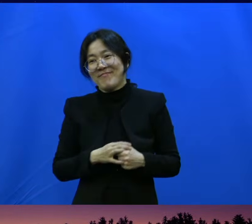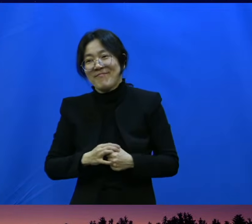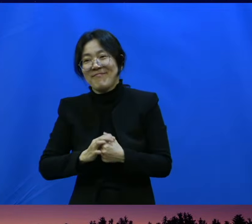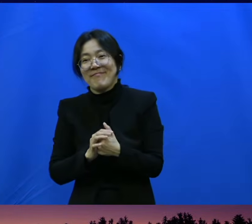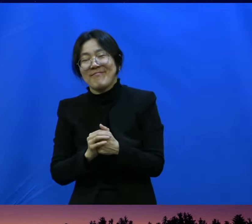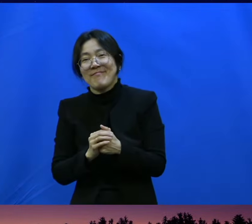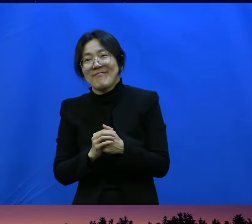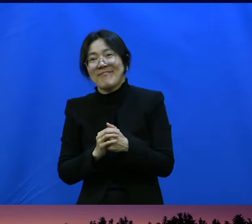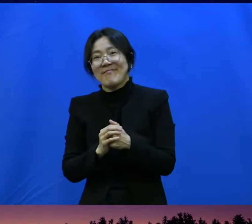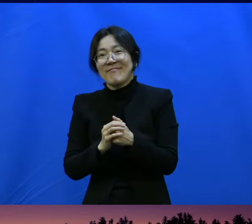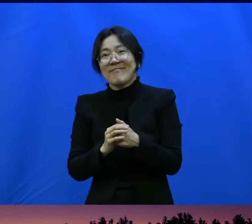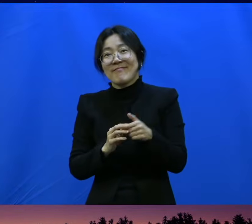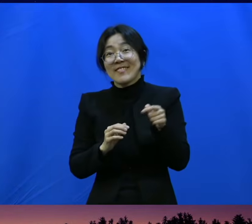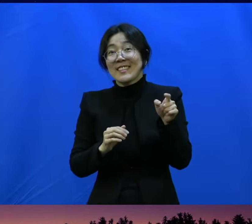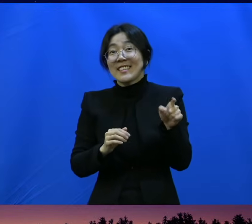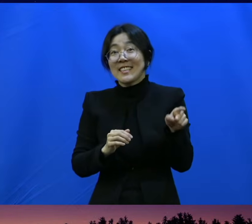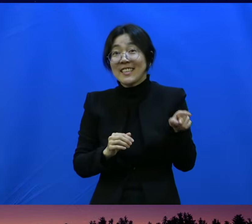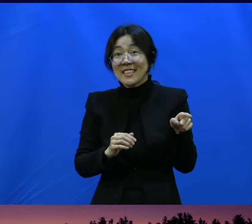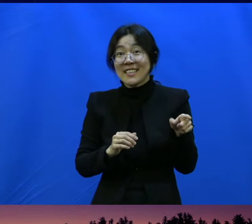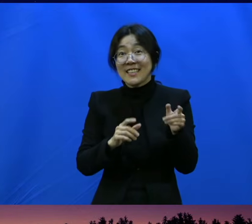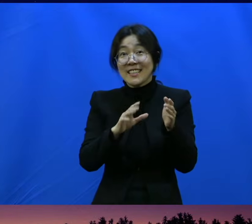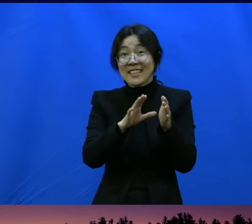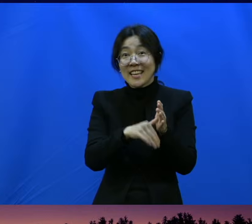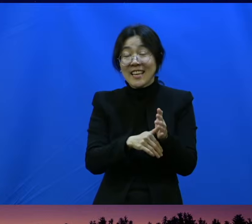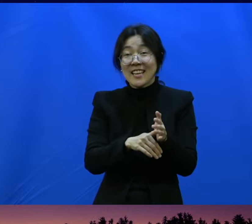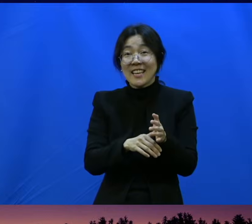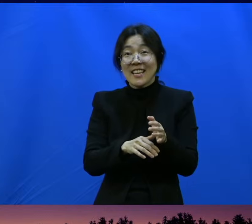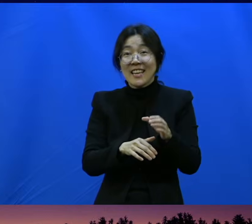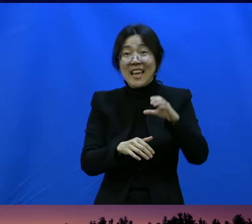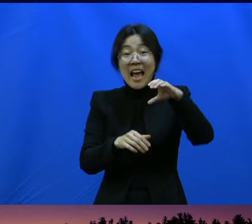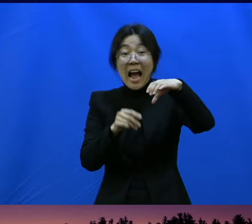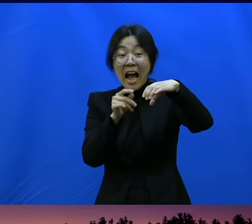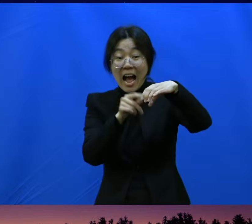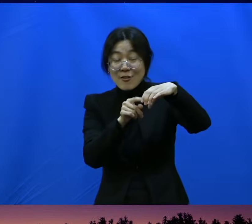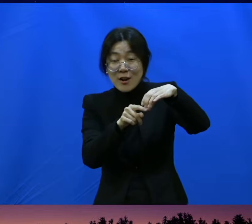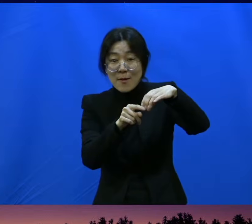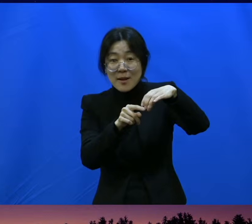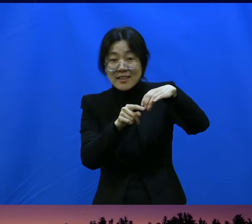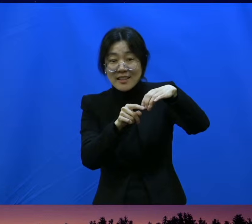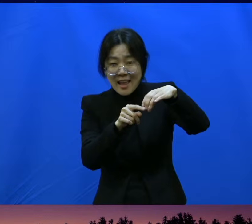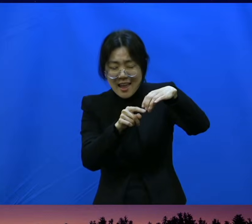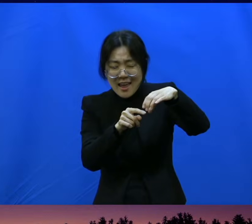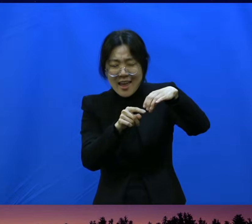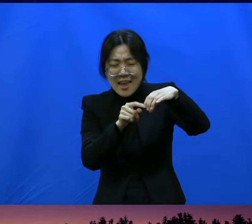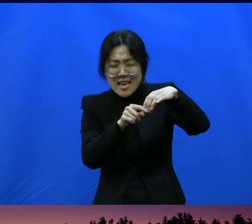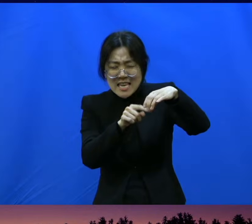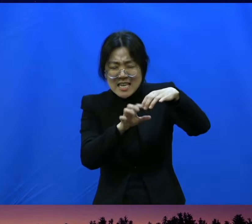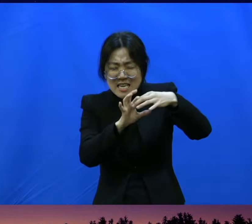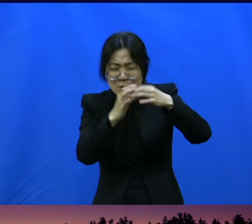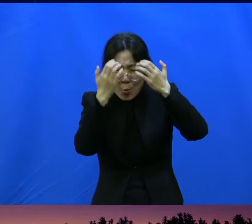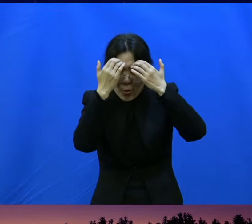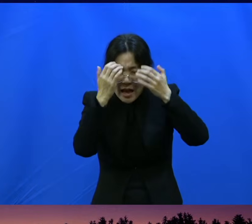여러분, 여기에서 중요한 것은 그 안에서 아둘람 굴에서 다윗이 진정한 왕으로 만들어지는 거예요.